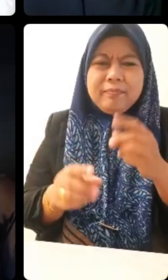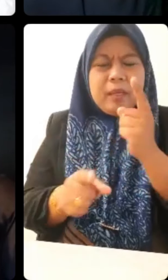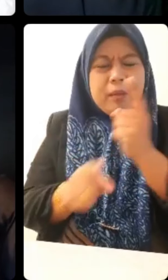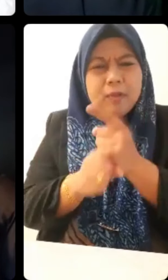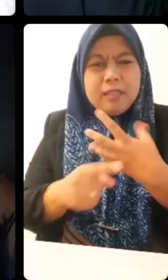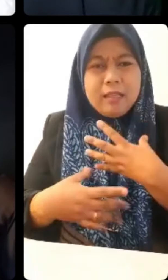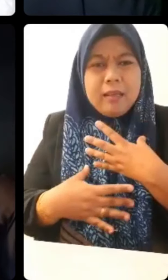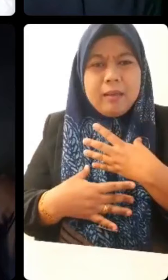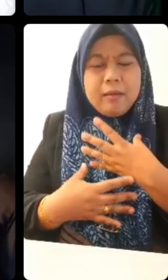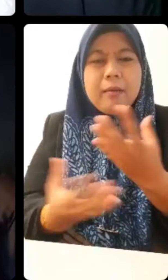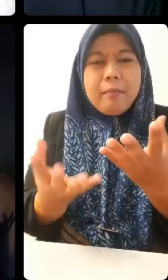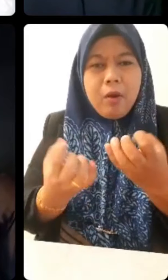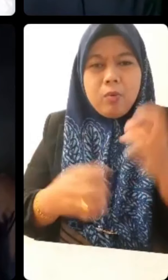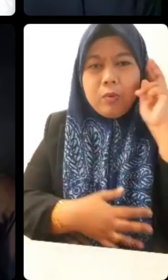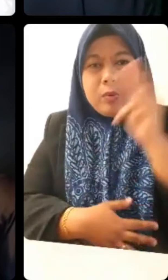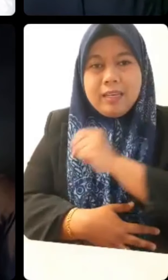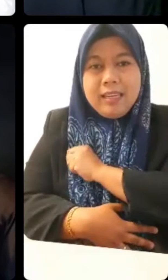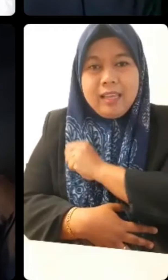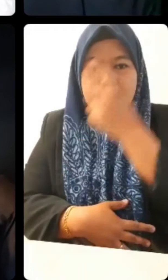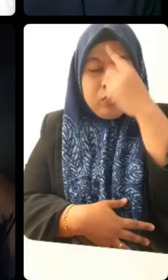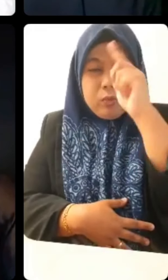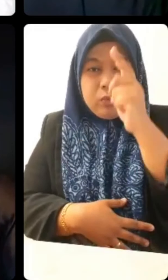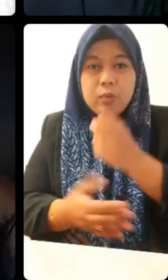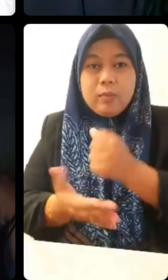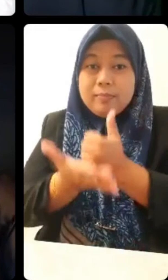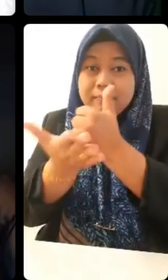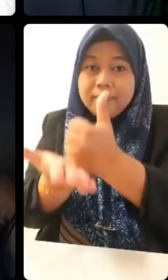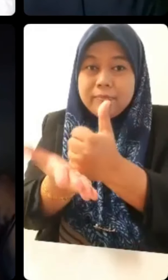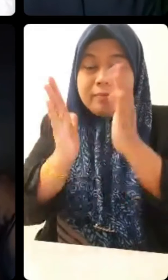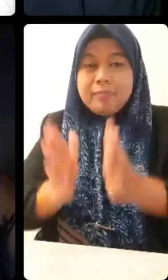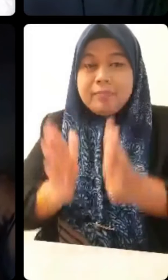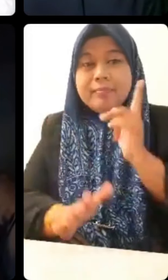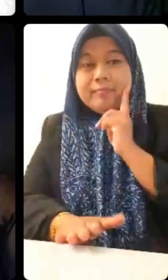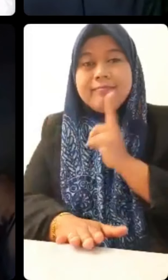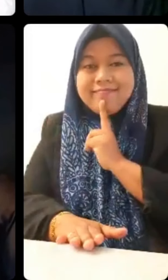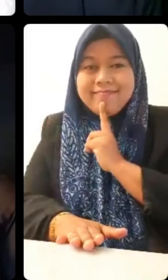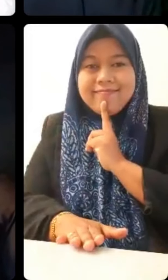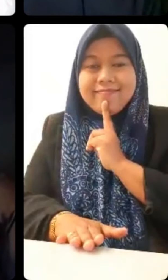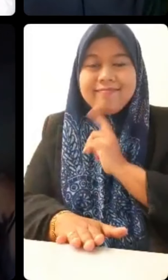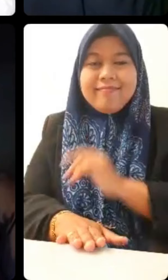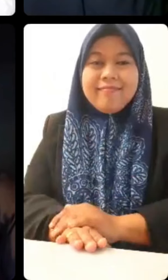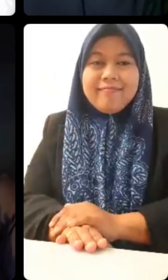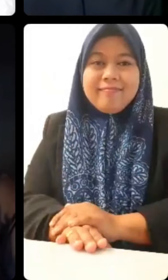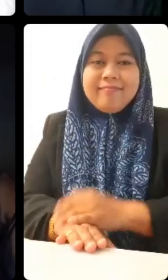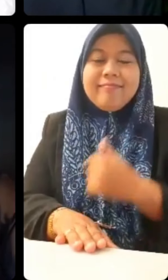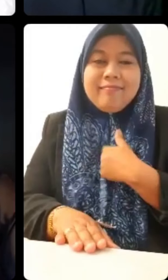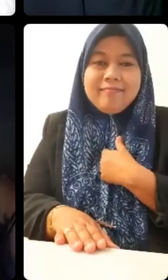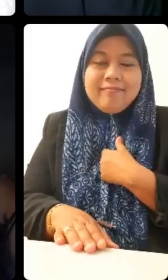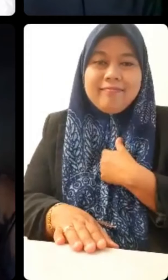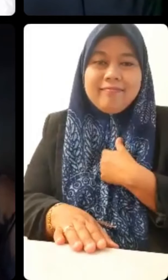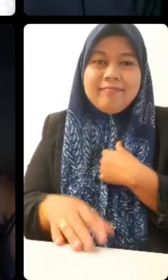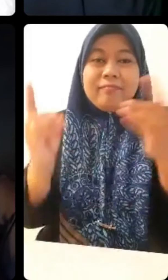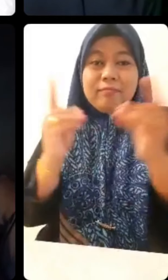ingin membantu mereka. Dan akhirnya atas bantuan cikgu-cikgu saya, Puan Sariah,